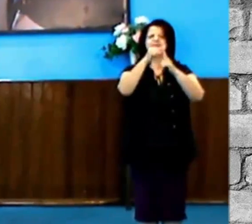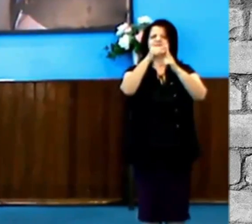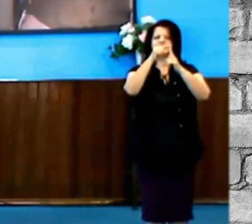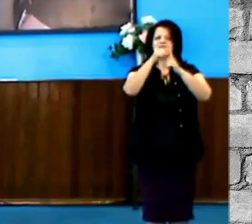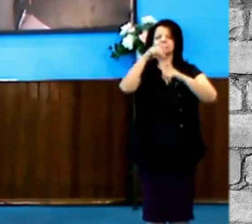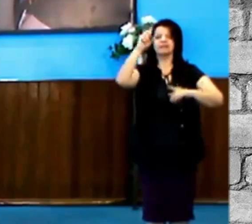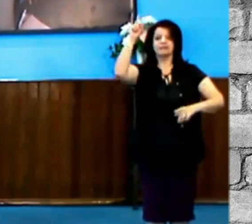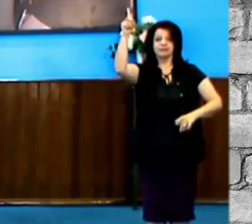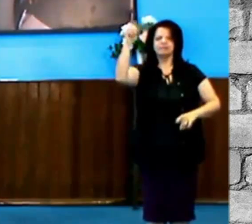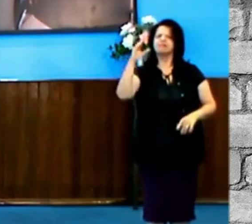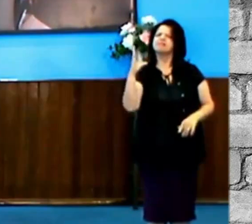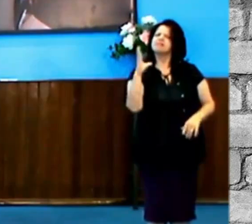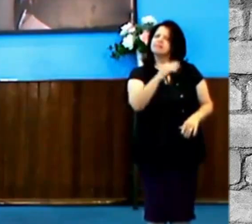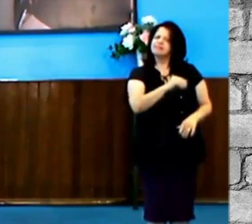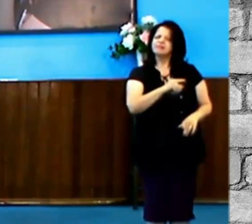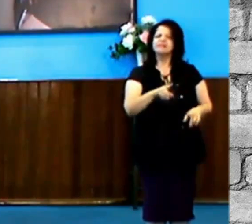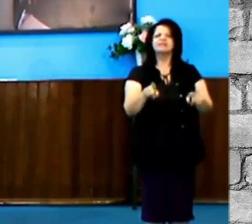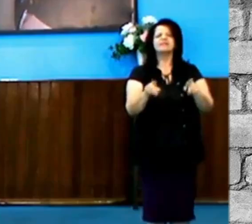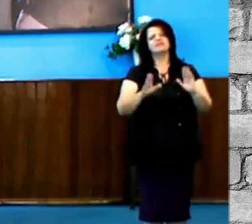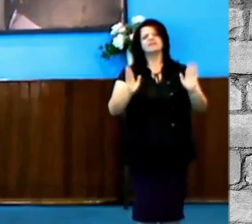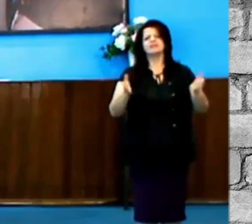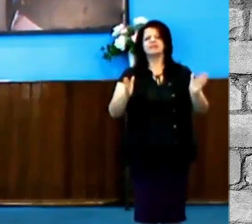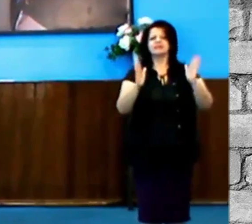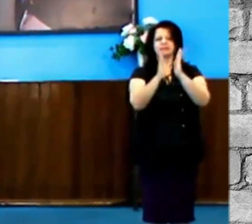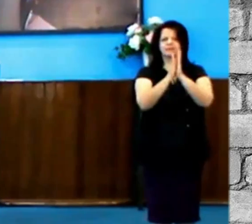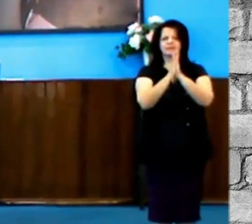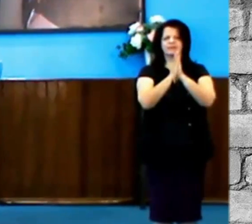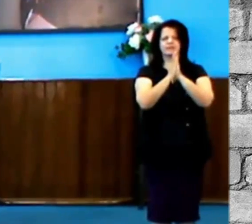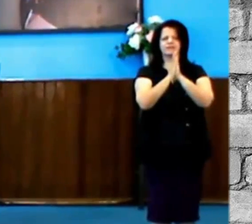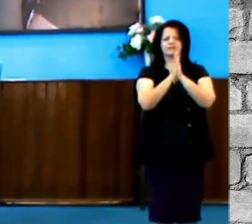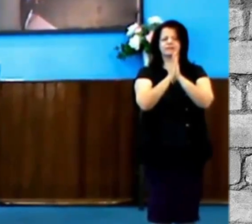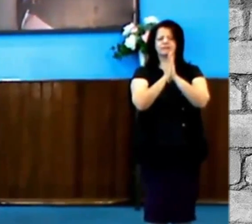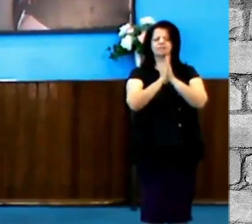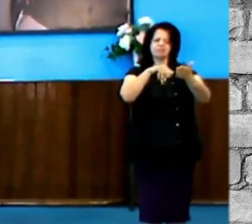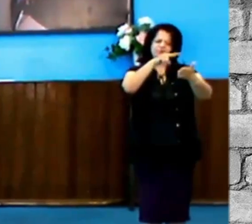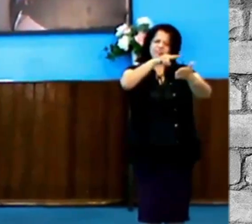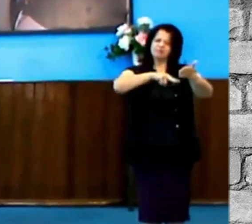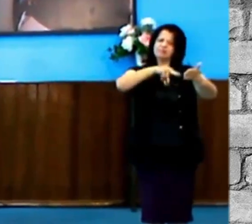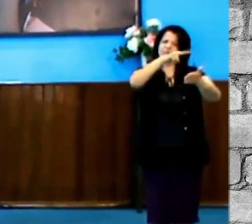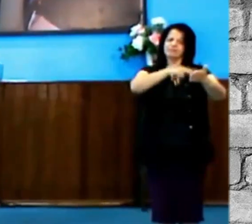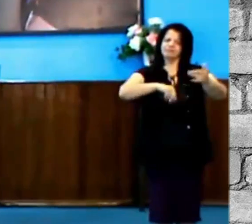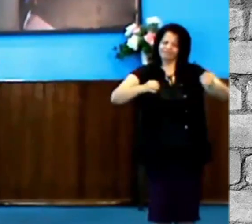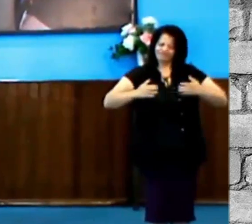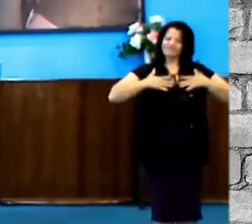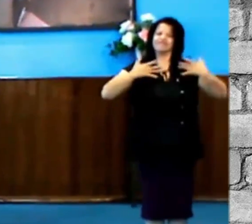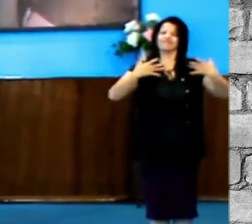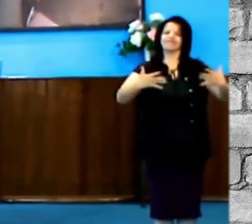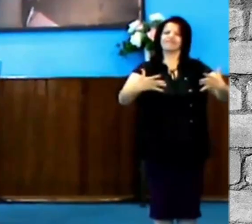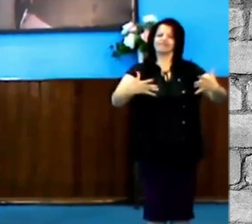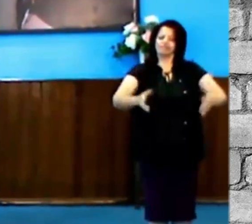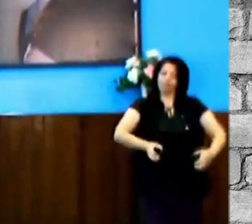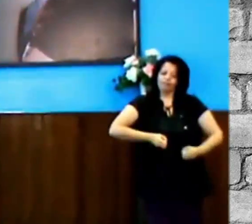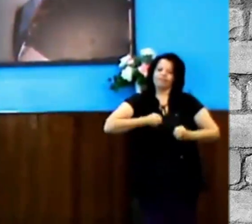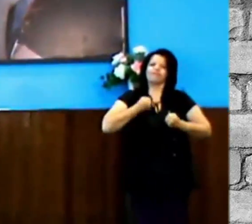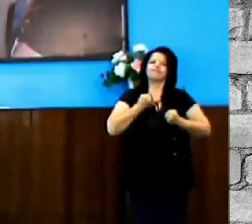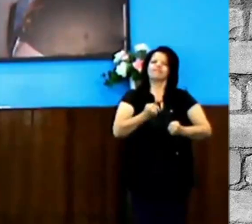rápidas, e na sequência nós vamos agora orar ao Senhor nosso Deus. Essas leituras são apenas para nos encorajar em momentos